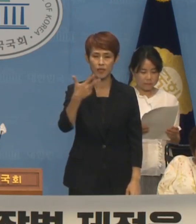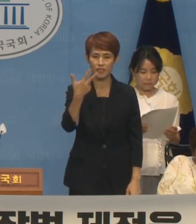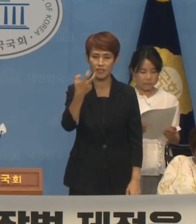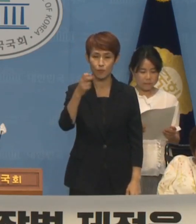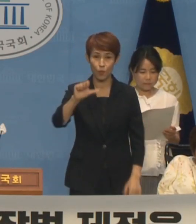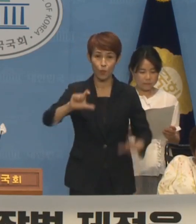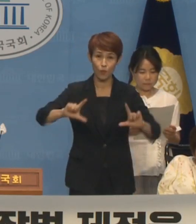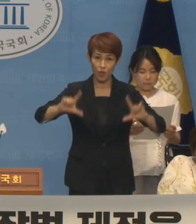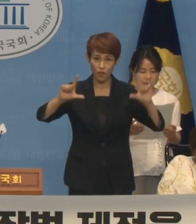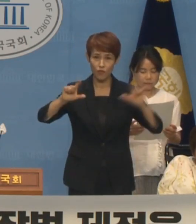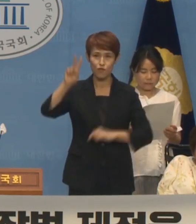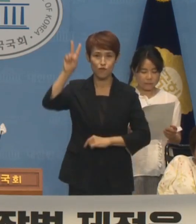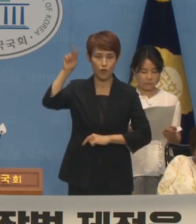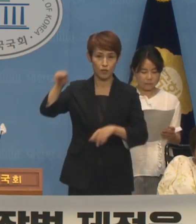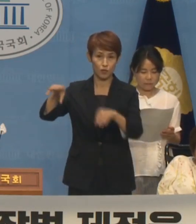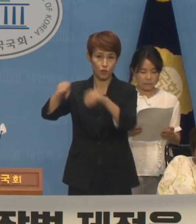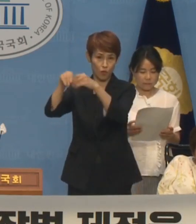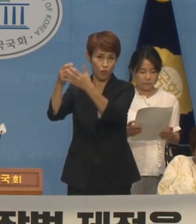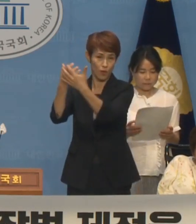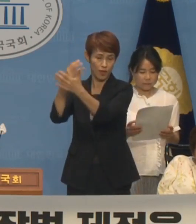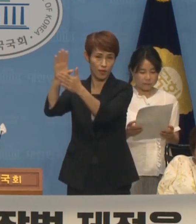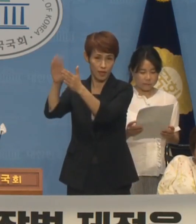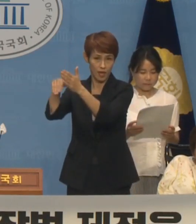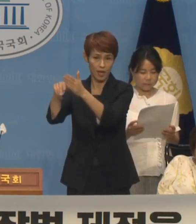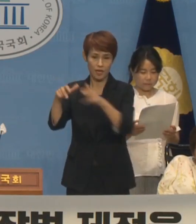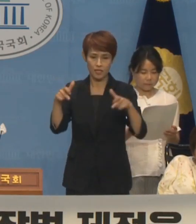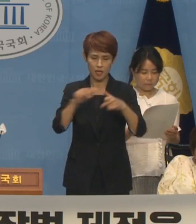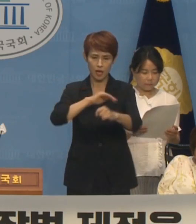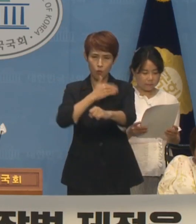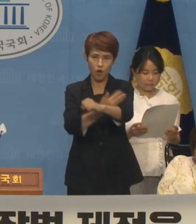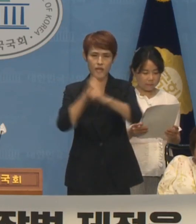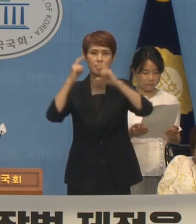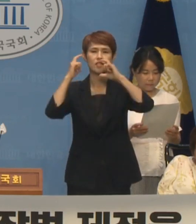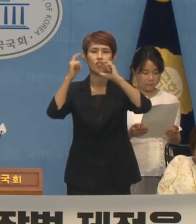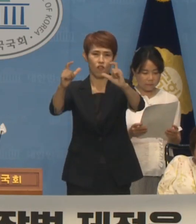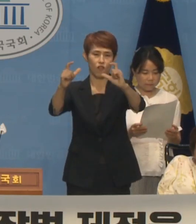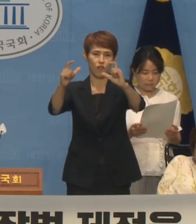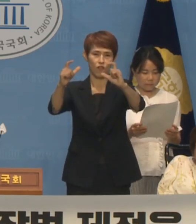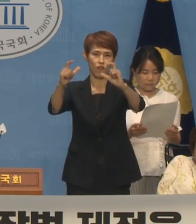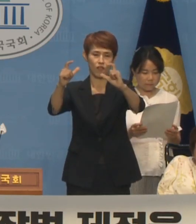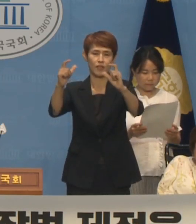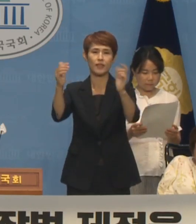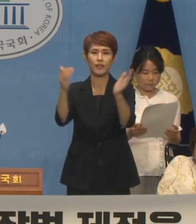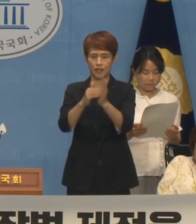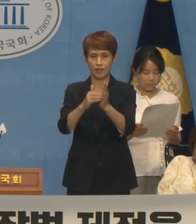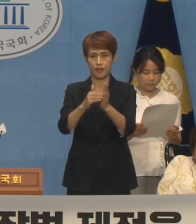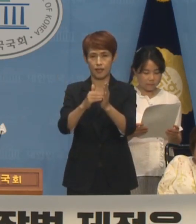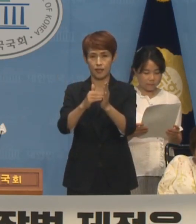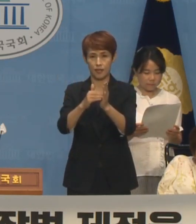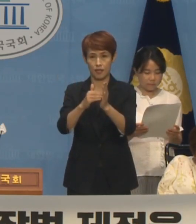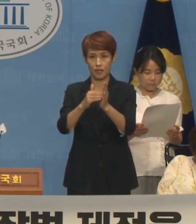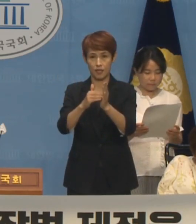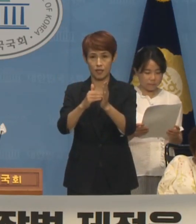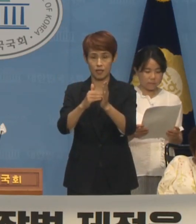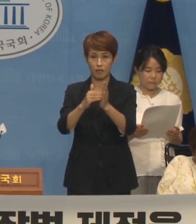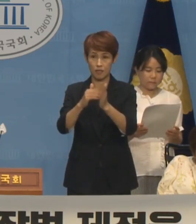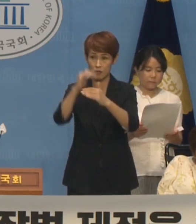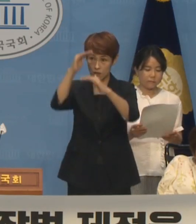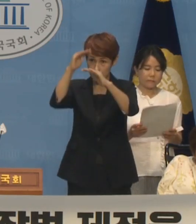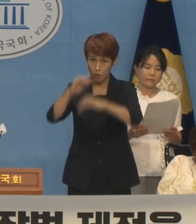1975년 유엔 총회에서 장애인 권리 선언이 채택되었다. 이